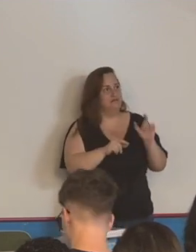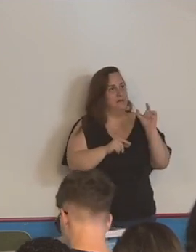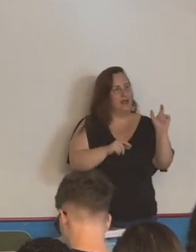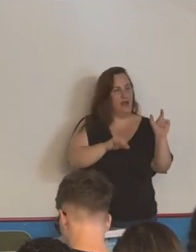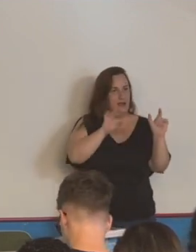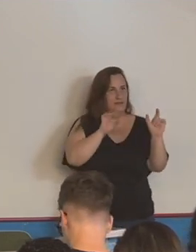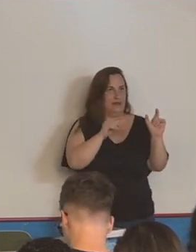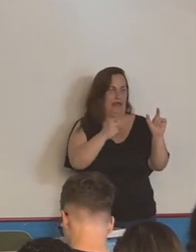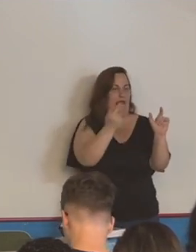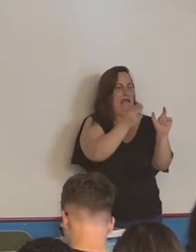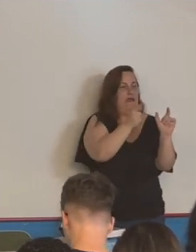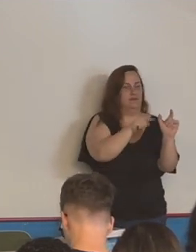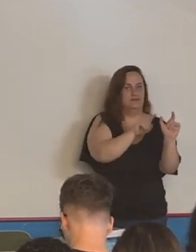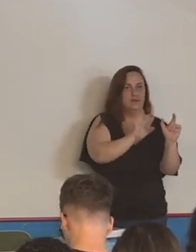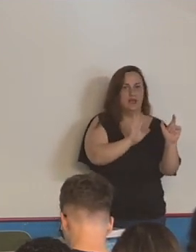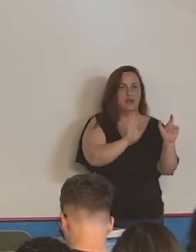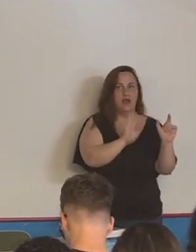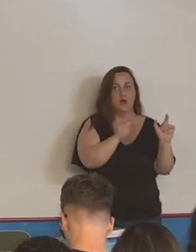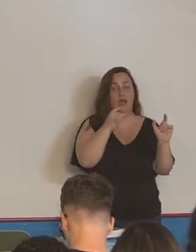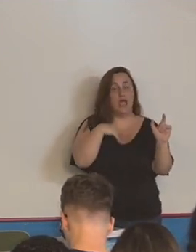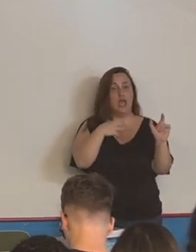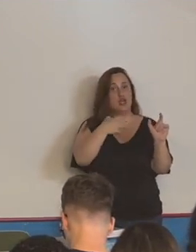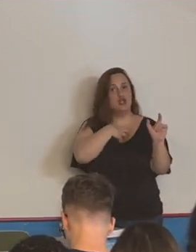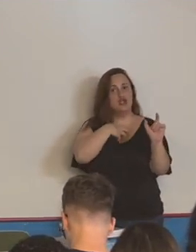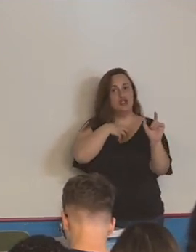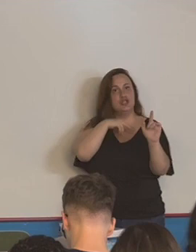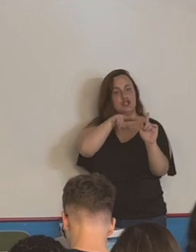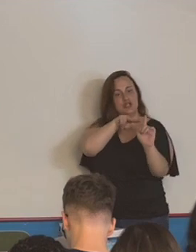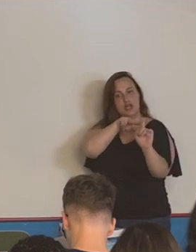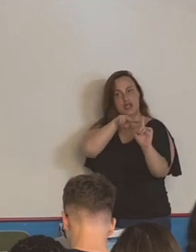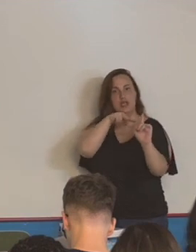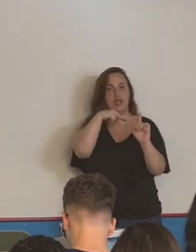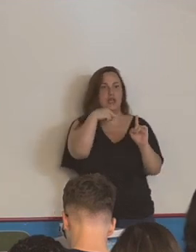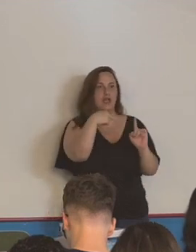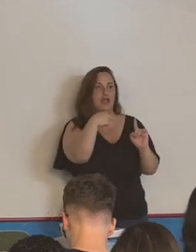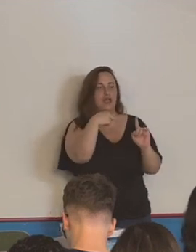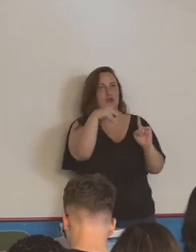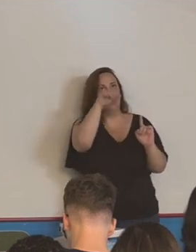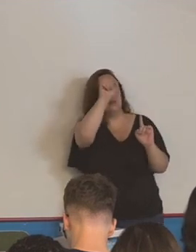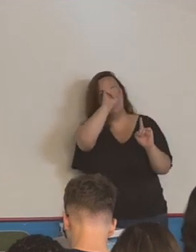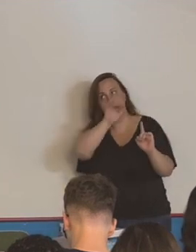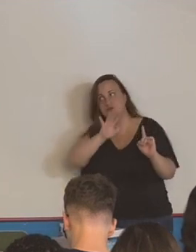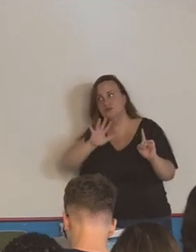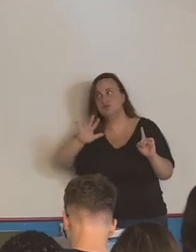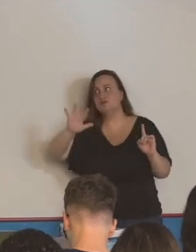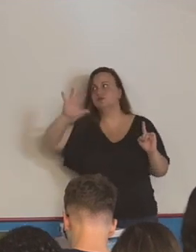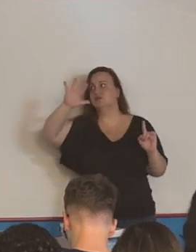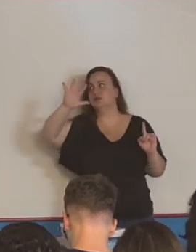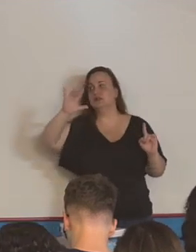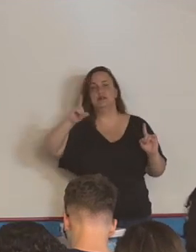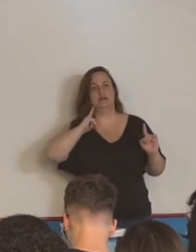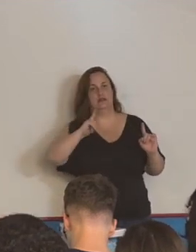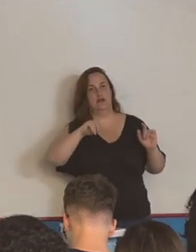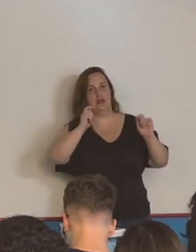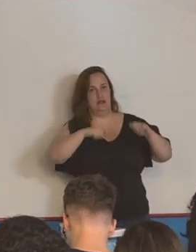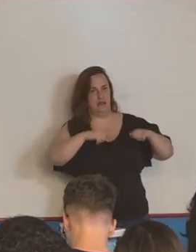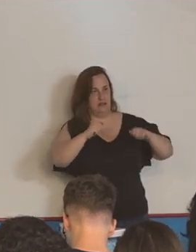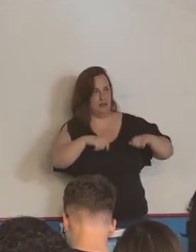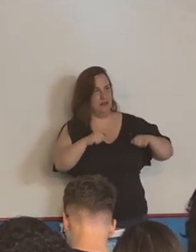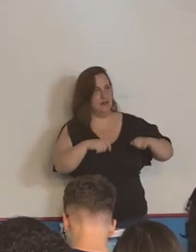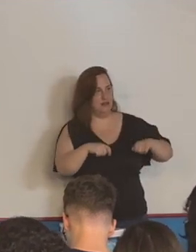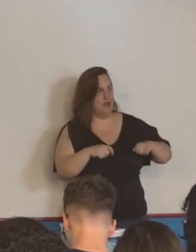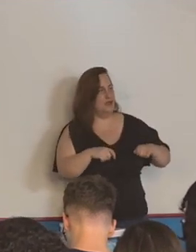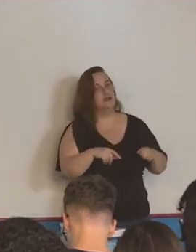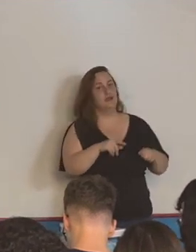uma perspectiva que não é a realidade, mas, enfim, tem uma perspectiva aqui e aí alguns